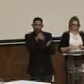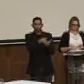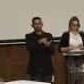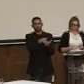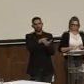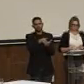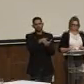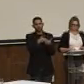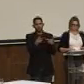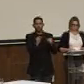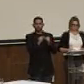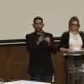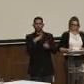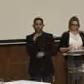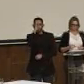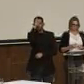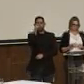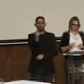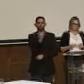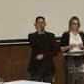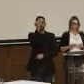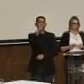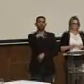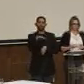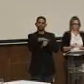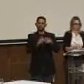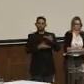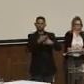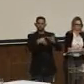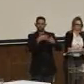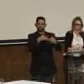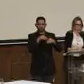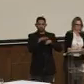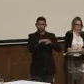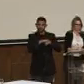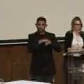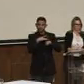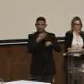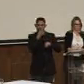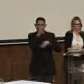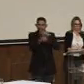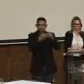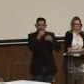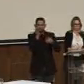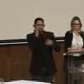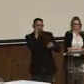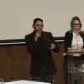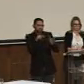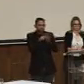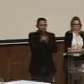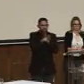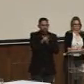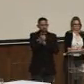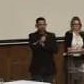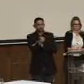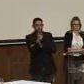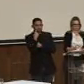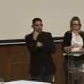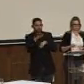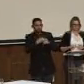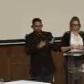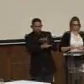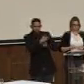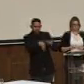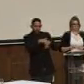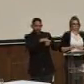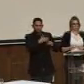porque o recurso primeiro e mais importante é entender o que acontece, dar às pessoas a oportunidade de reconstruírem